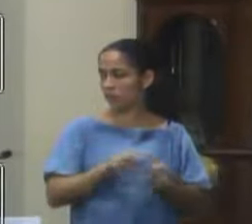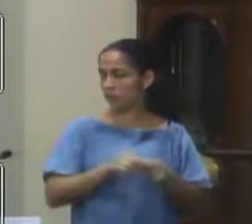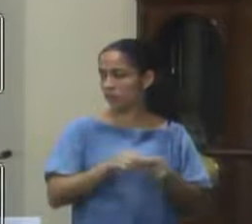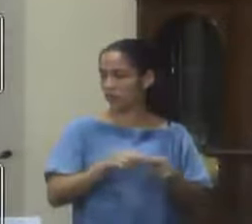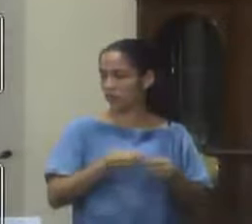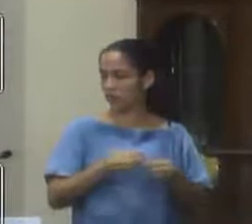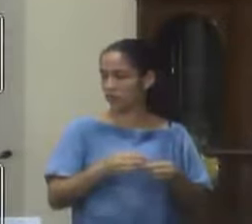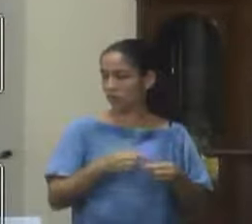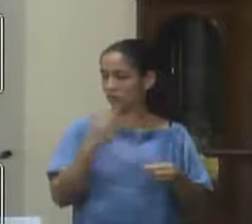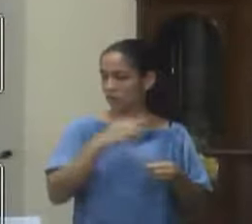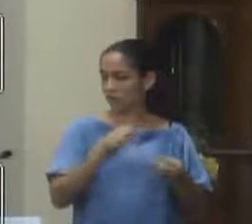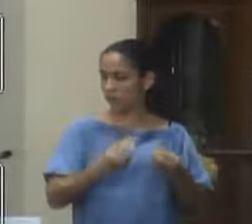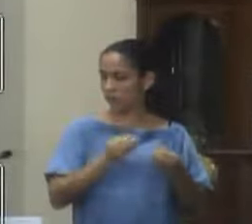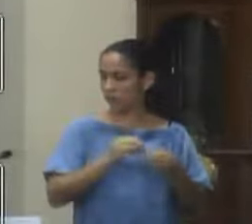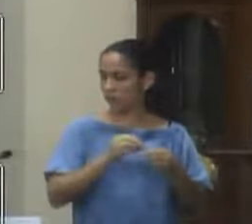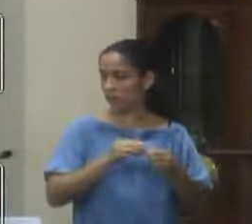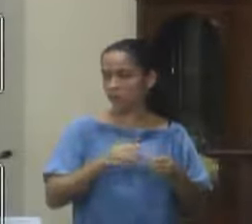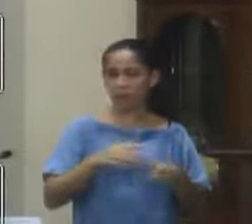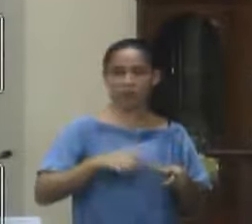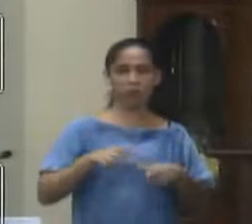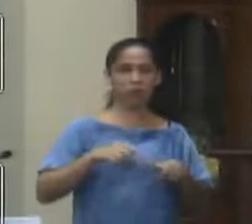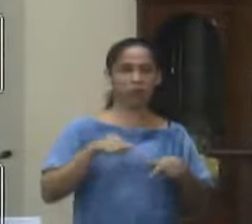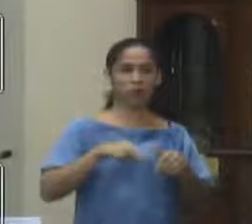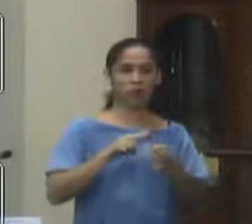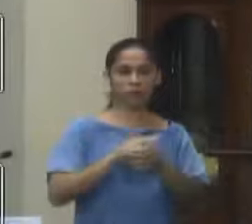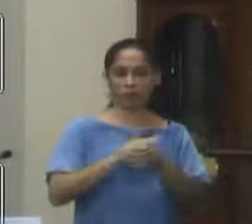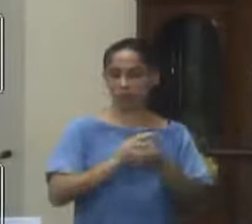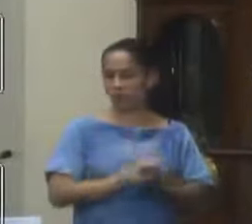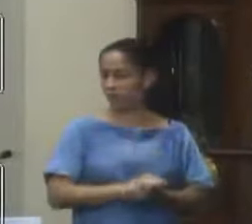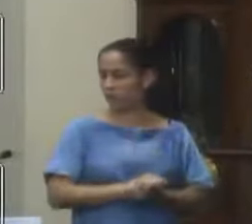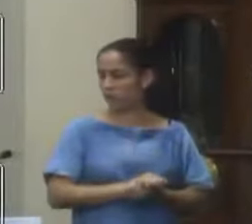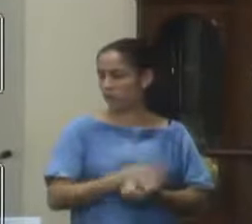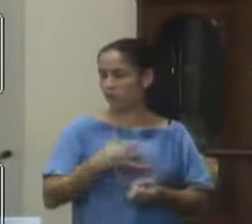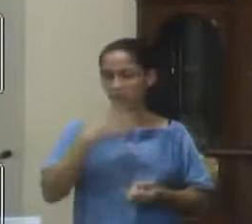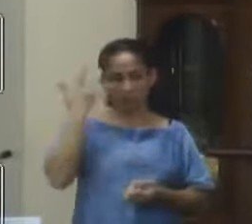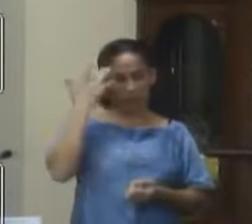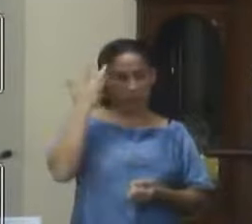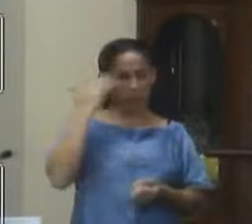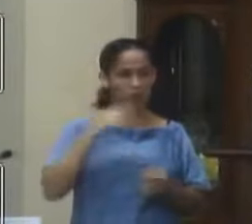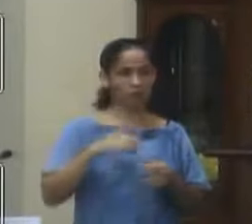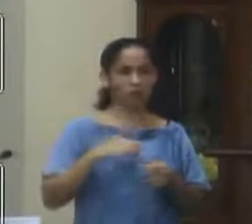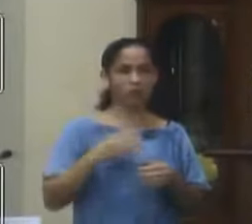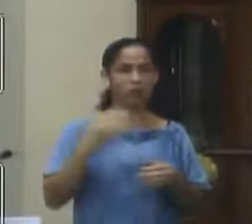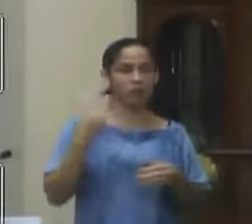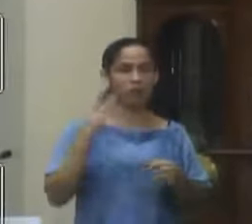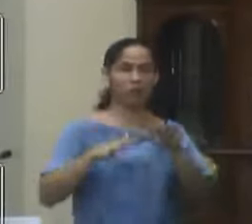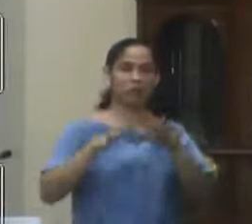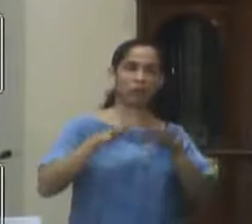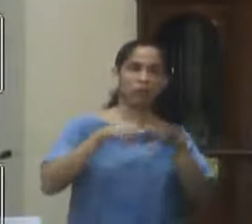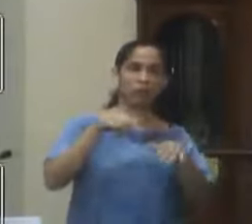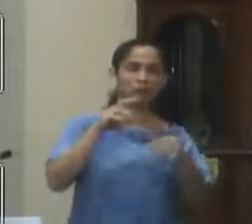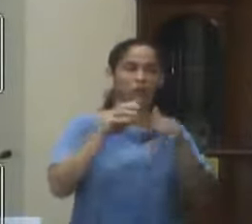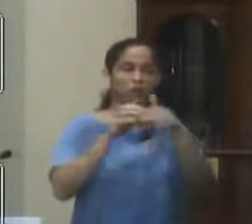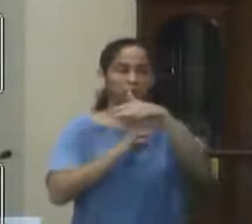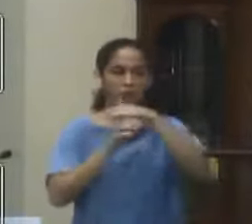de compensar o serviço feito em Valença. Então, eu acho que depende mais da CEDAI do que da cidade